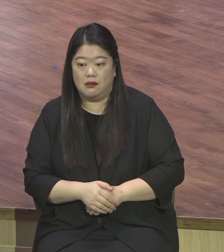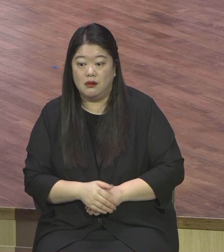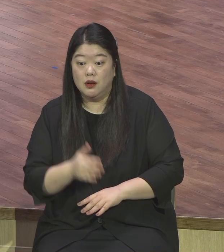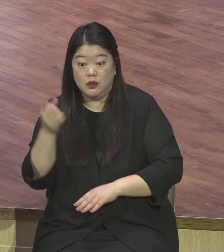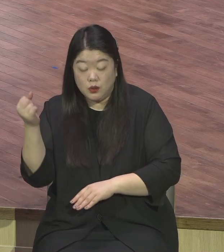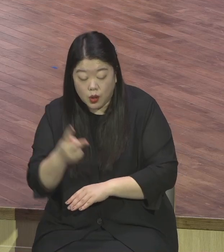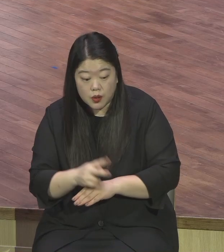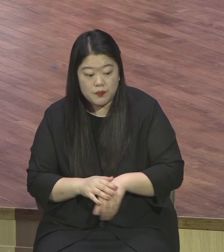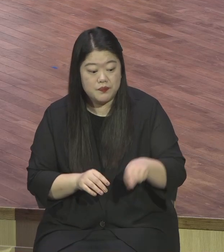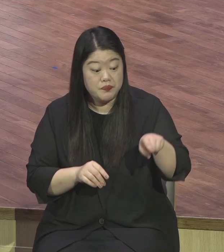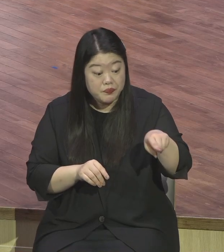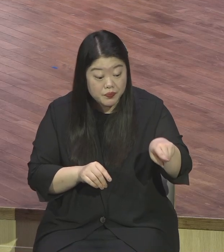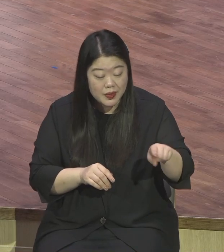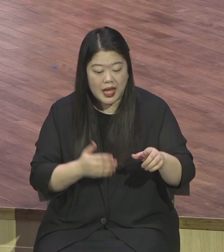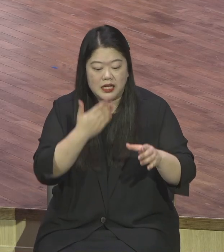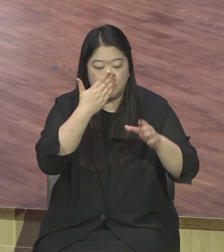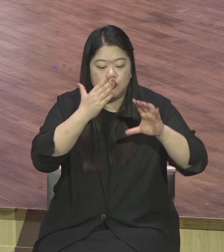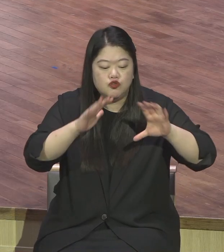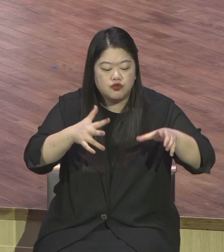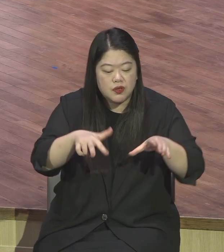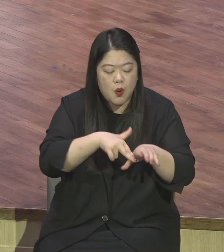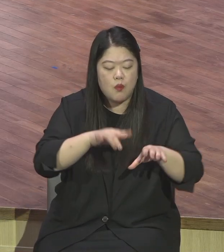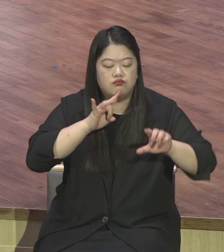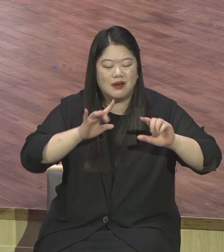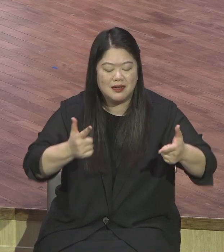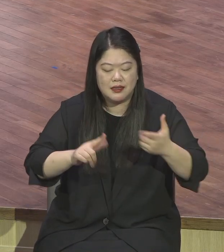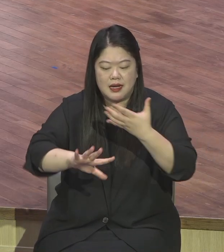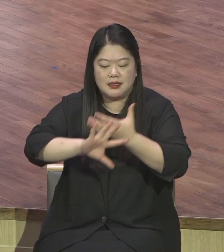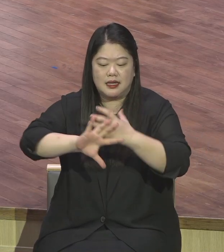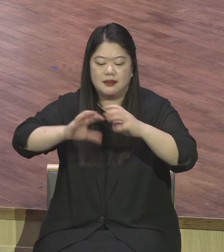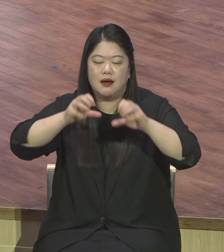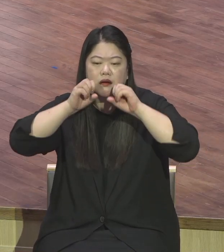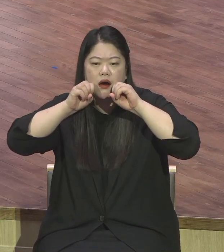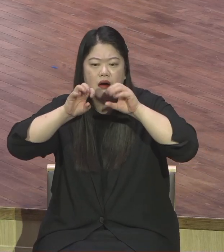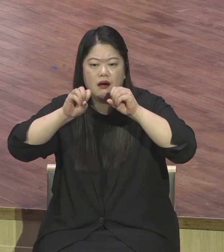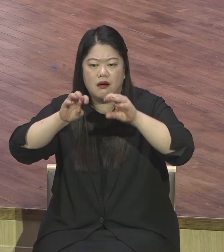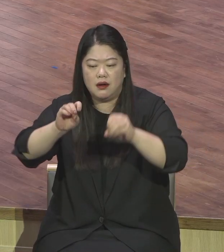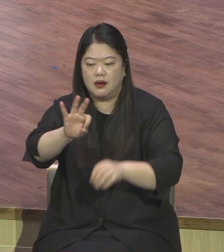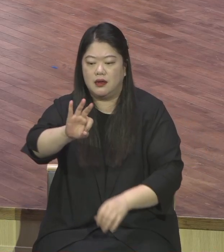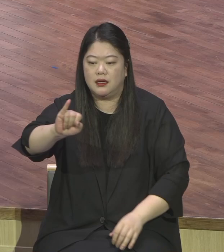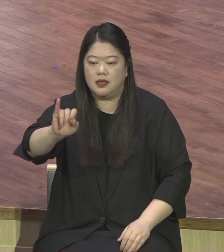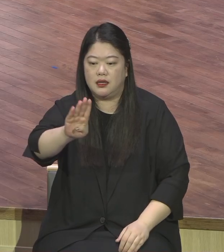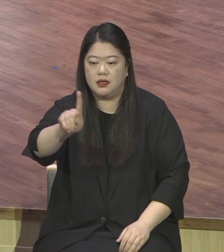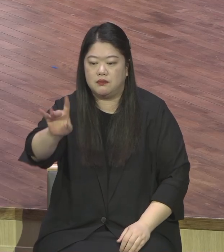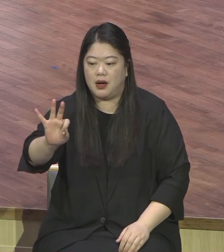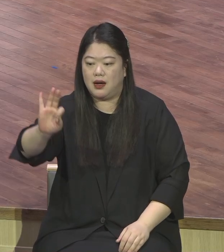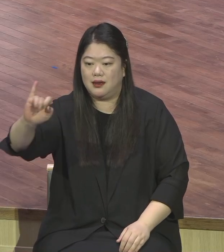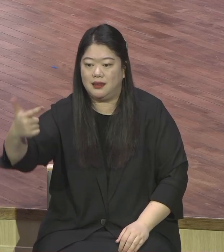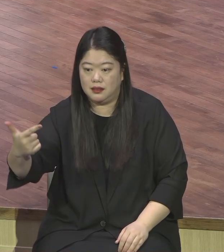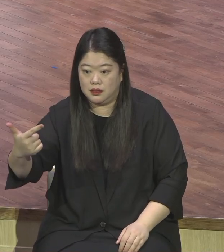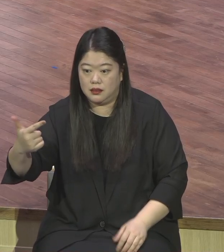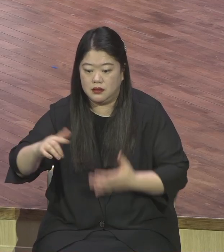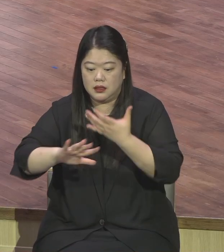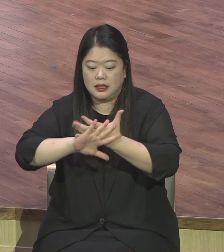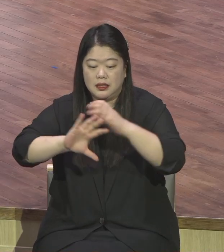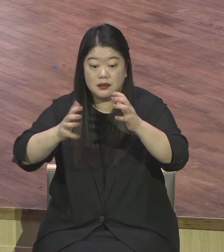이방인 복음화를 위해서 생을 드리는 올인 집중합니다. 저와 여러분은